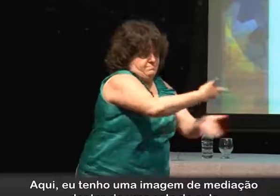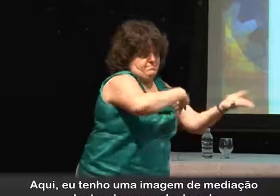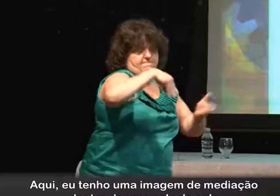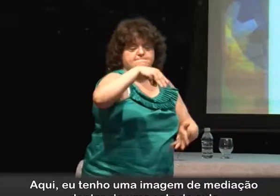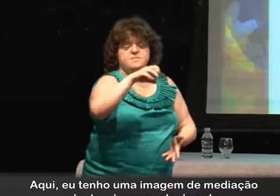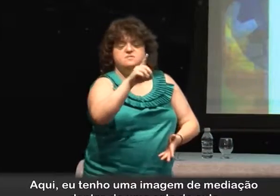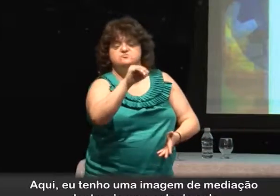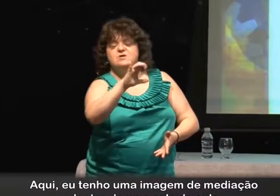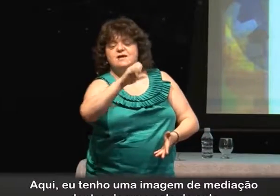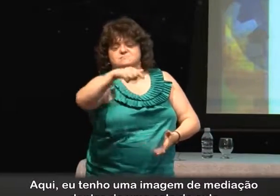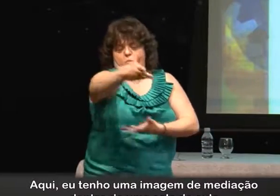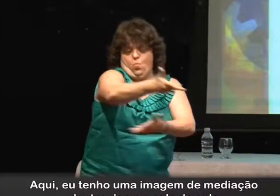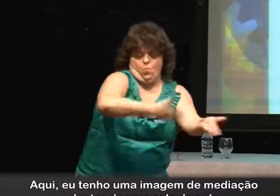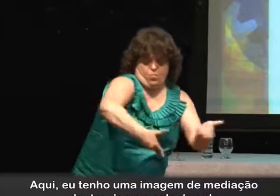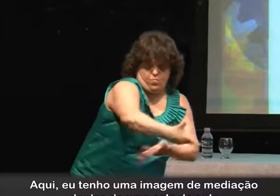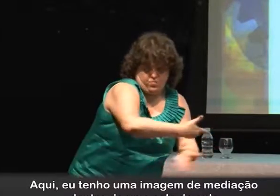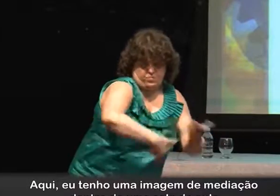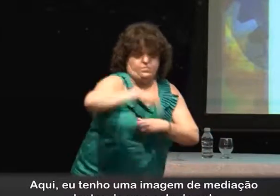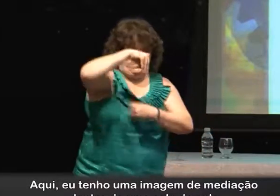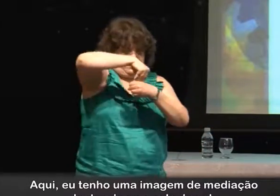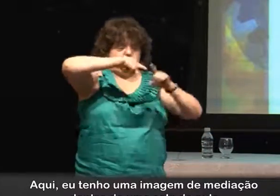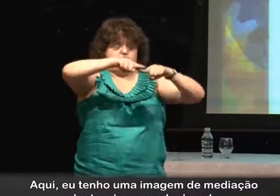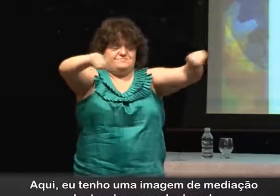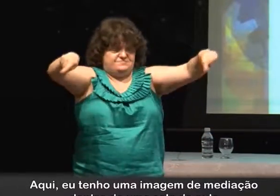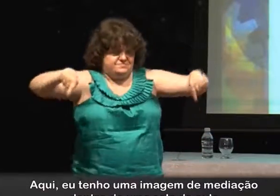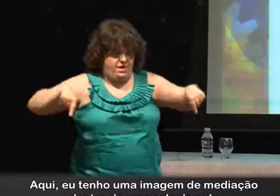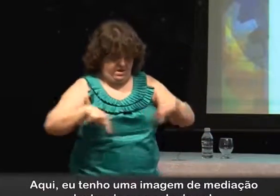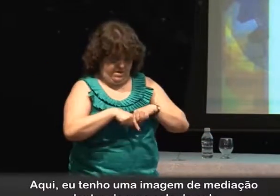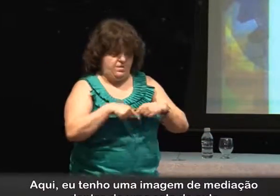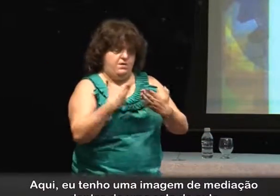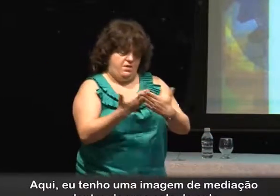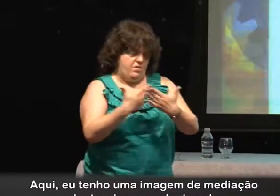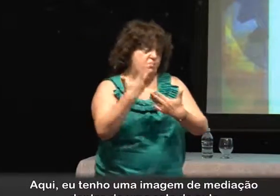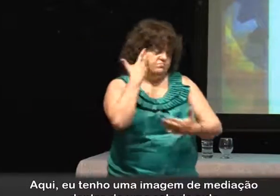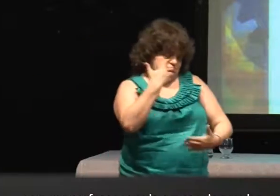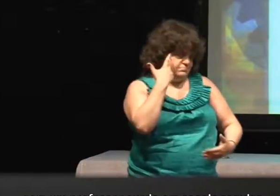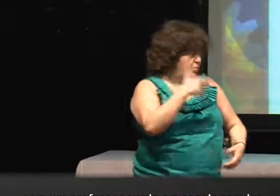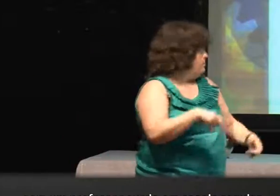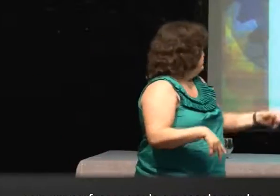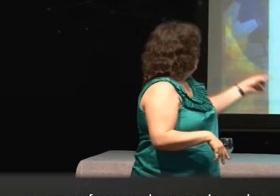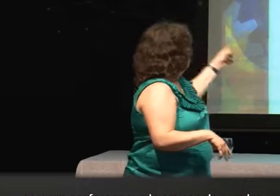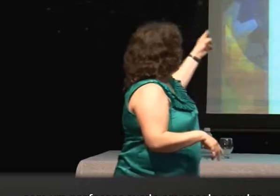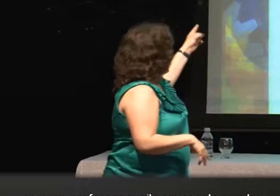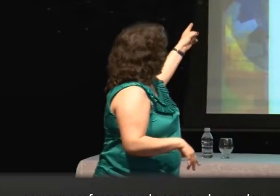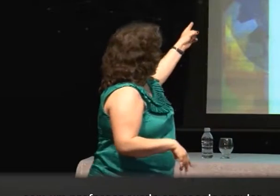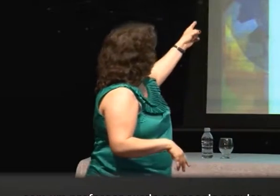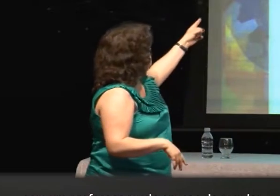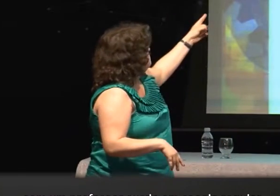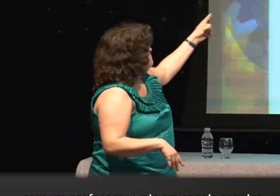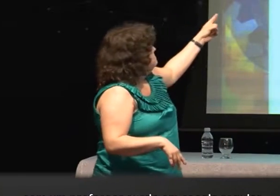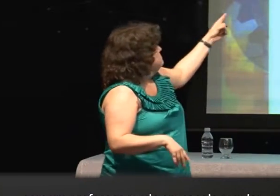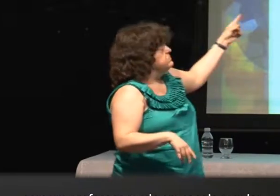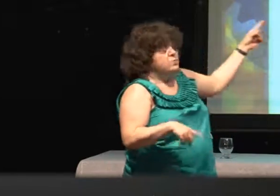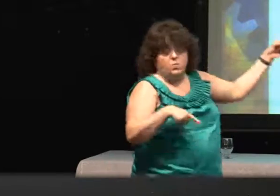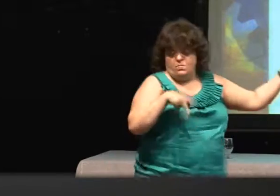Aqui eu tenho a imagem de uma mediação, né, dentro da sala de aula com um professor surdo em escola regular.